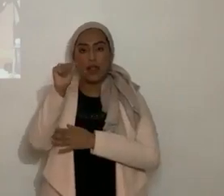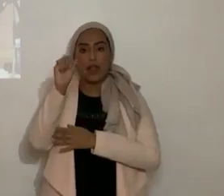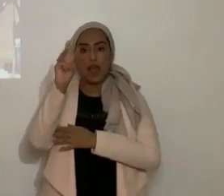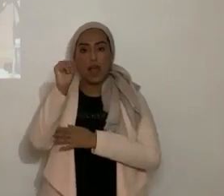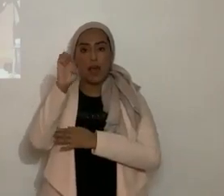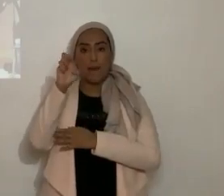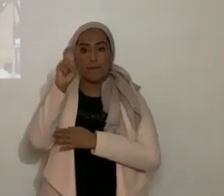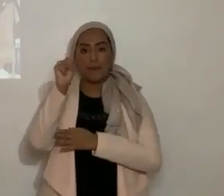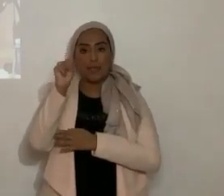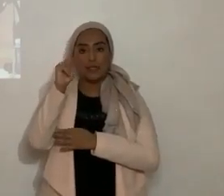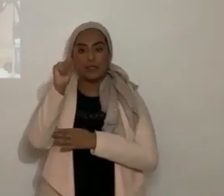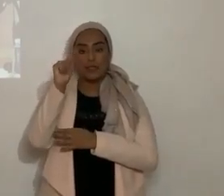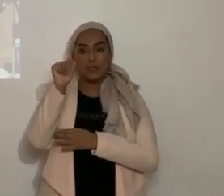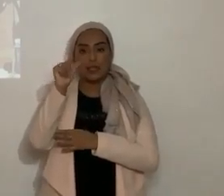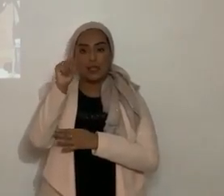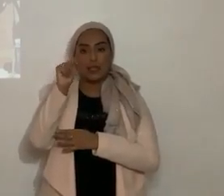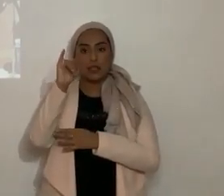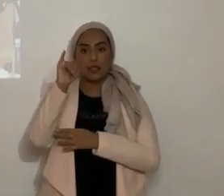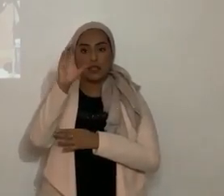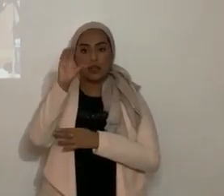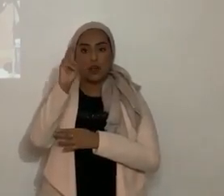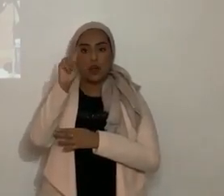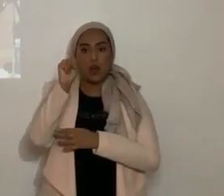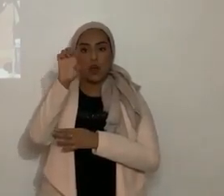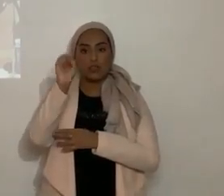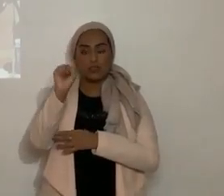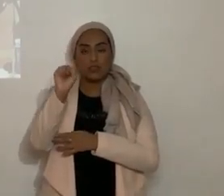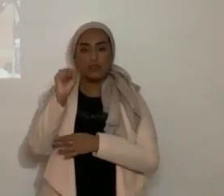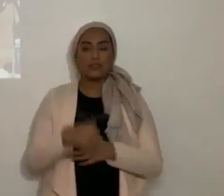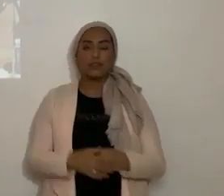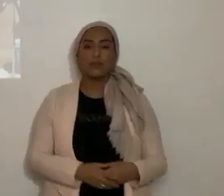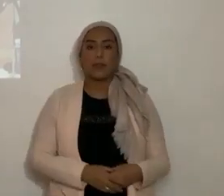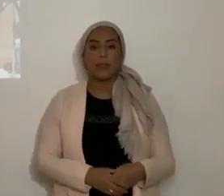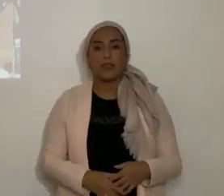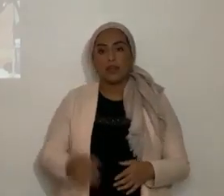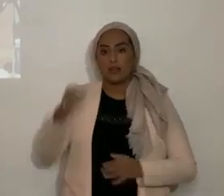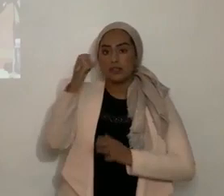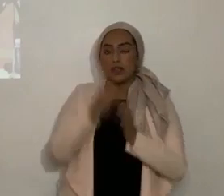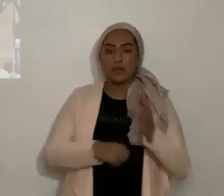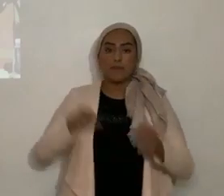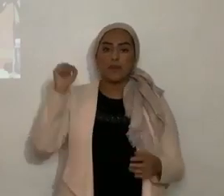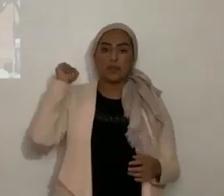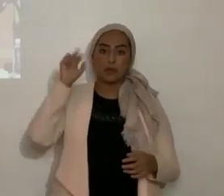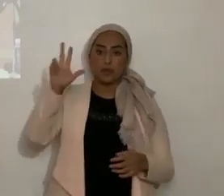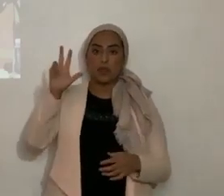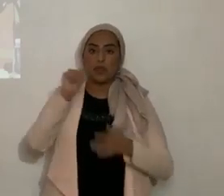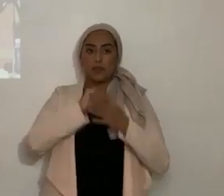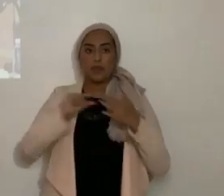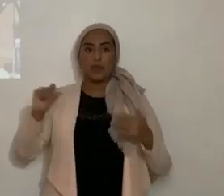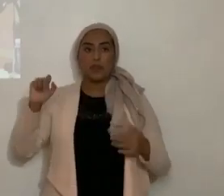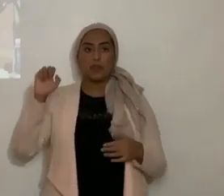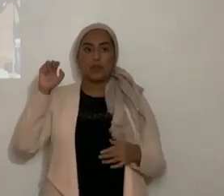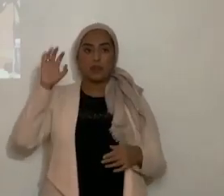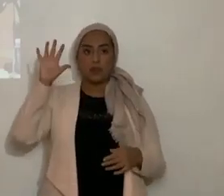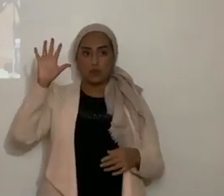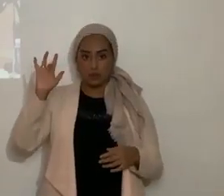favor. Vamos al libro de Lamentaciones. En el capítulo 3, en el verso